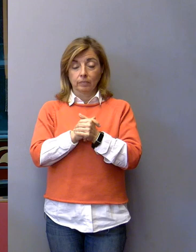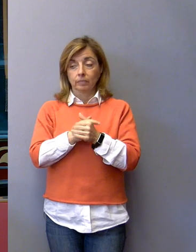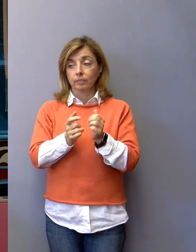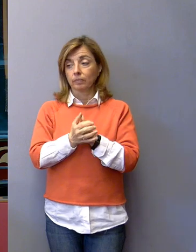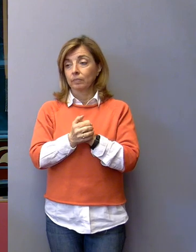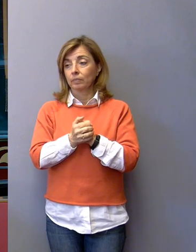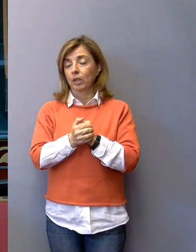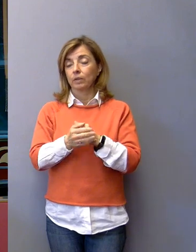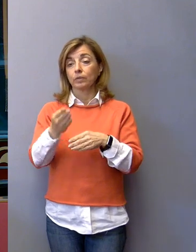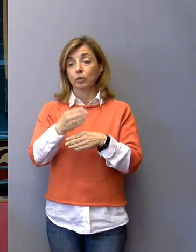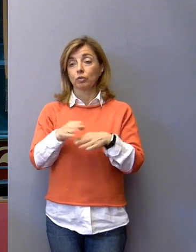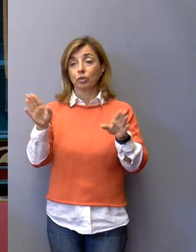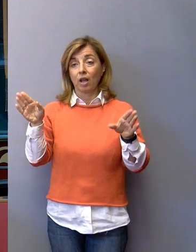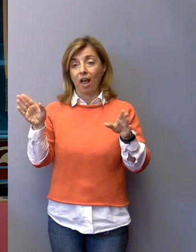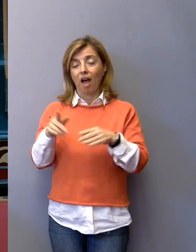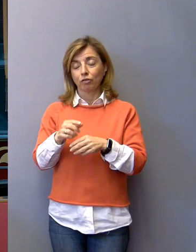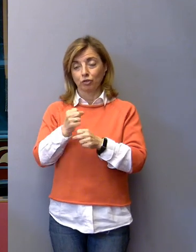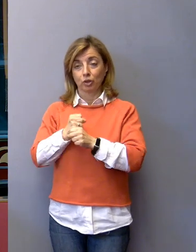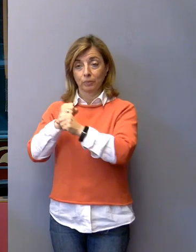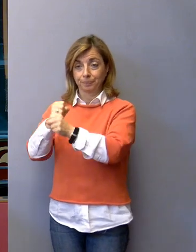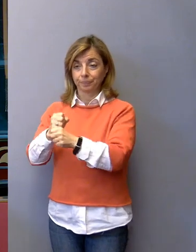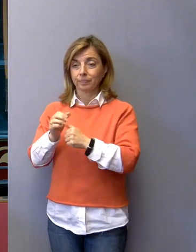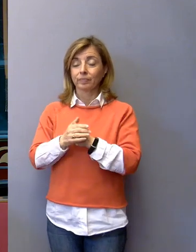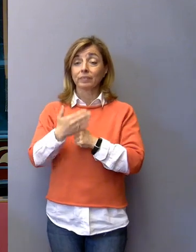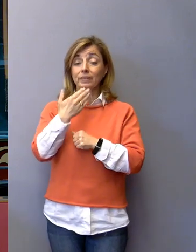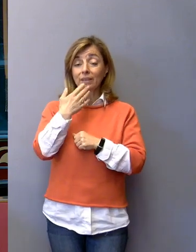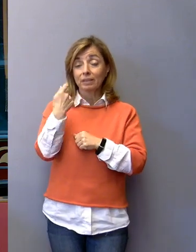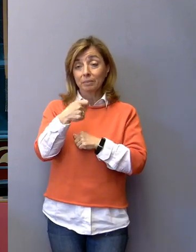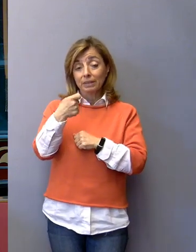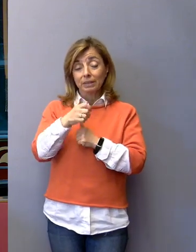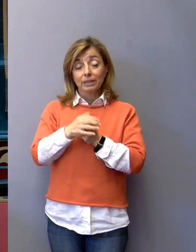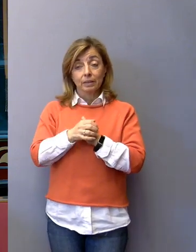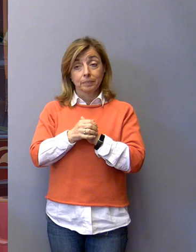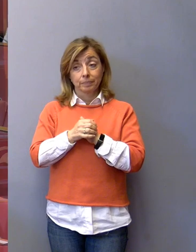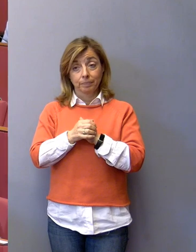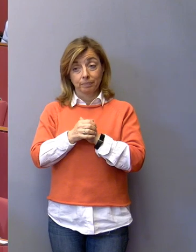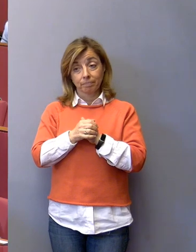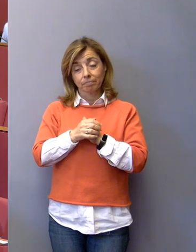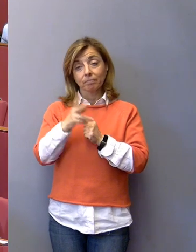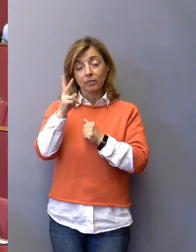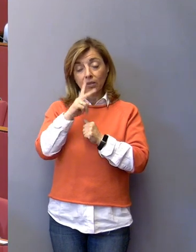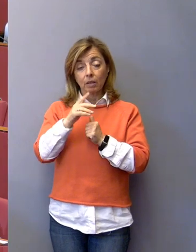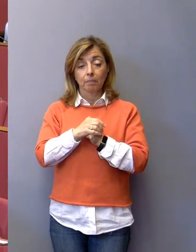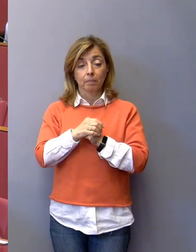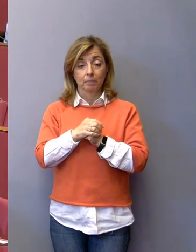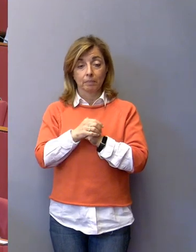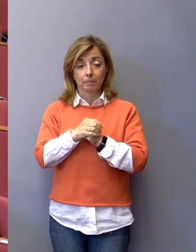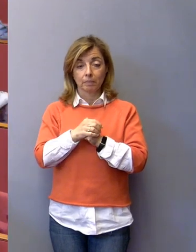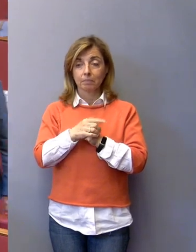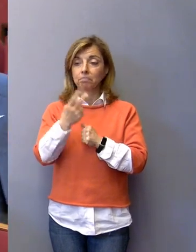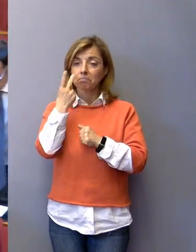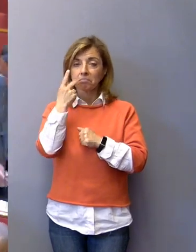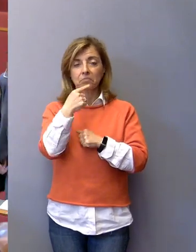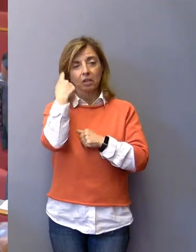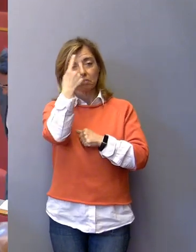consigliere D'Angelo prego lei la parola Sì grazie presidente ma onestamente io sono meno sollevato dei volti distesi di